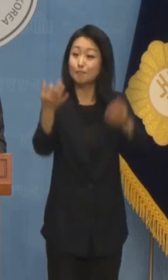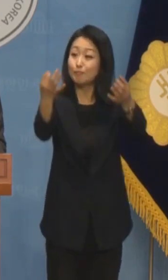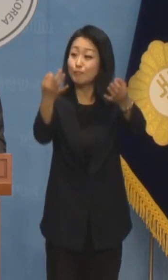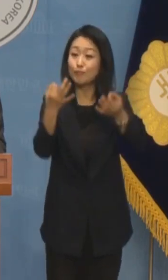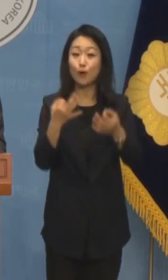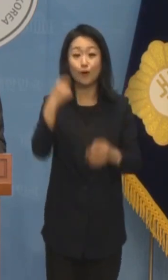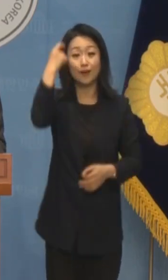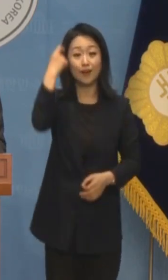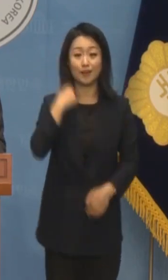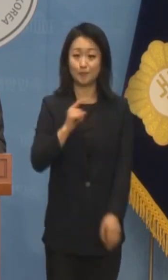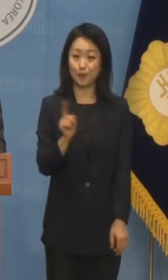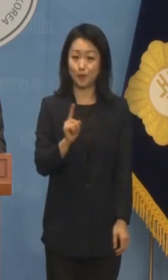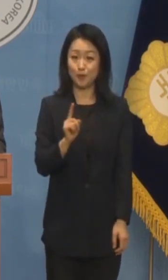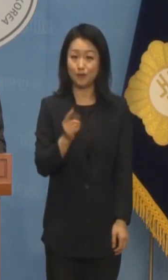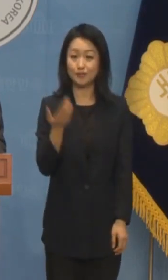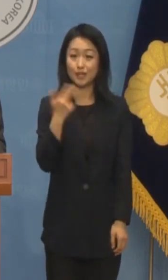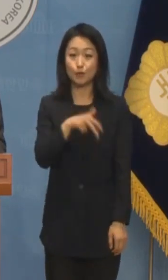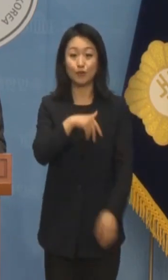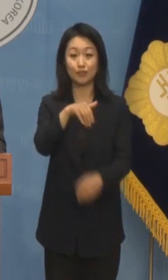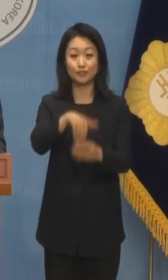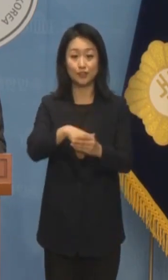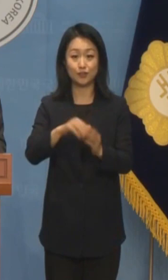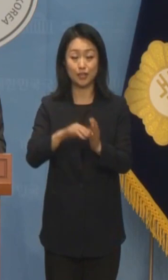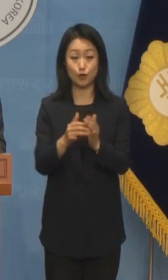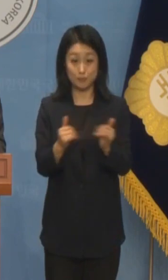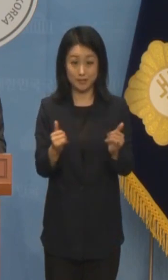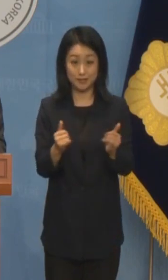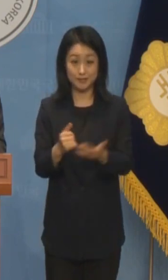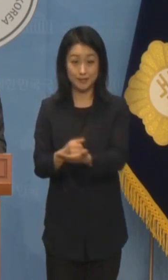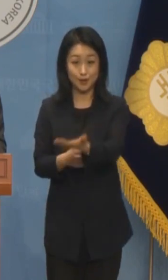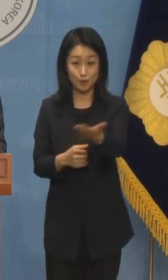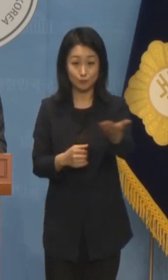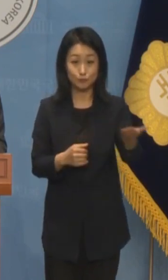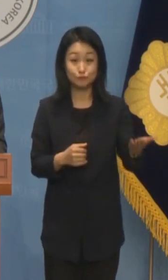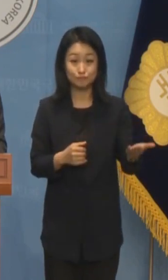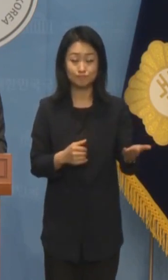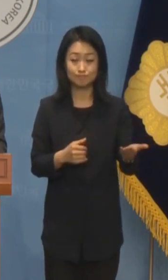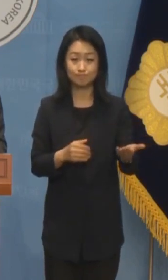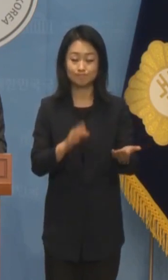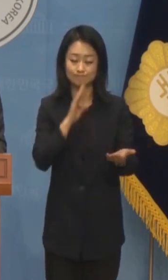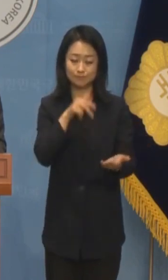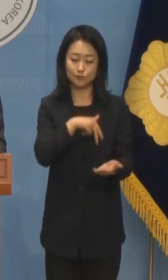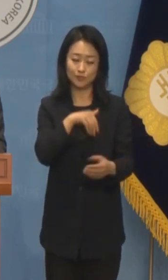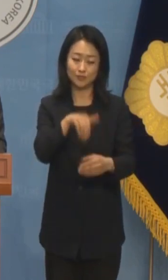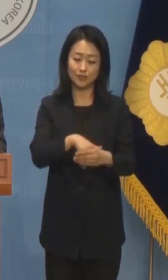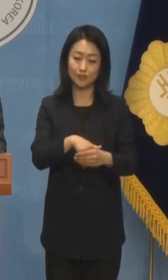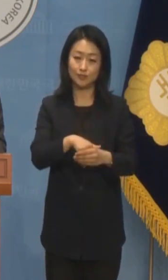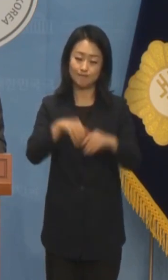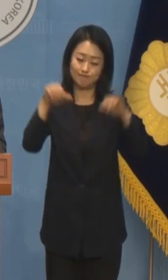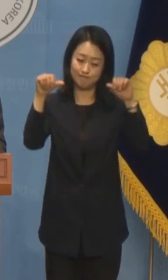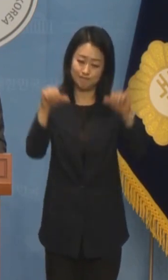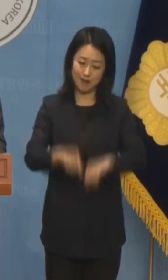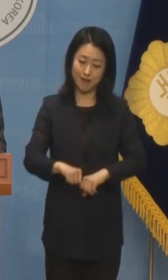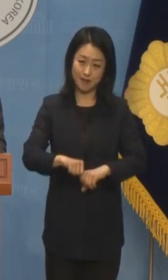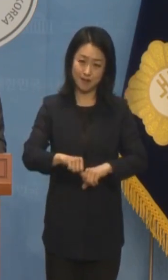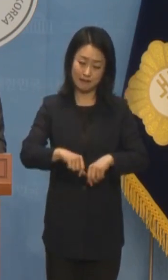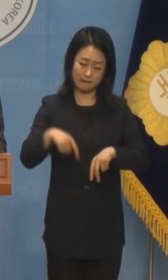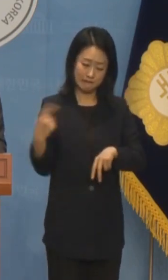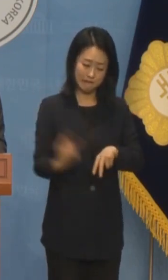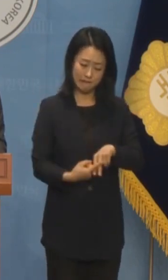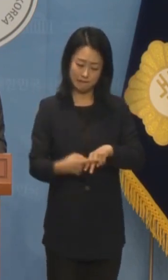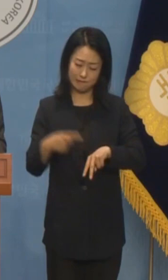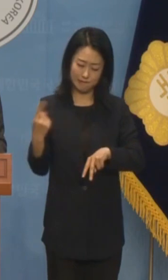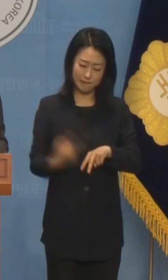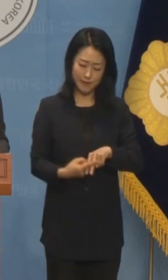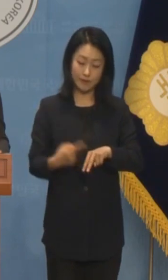보십니까? 지난 총선에서 국민은 우리에게 처참한 패배라는 매서운 회초리를